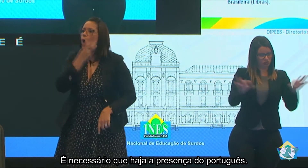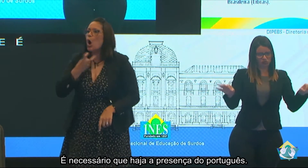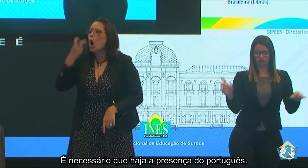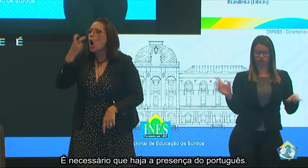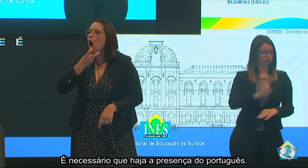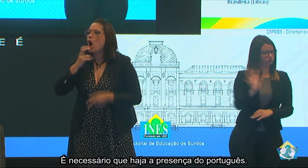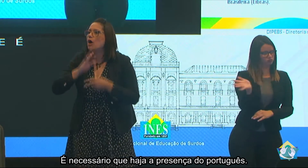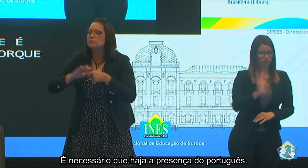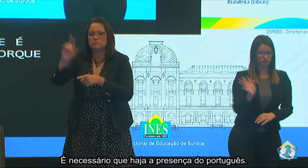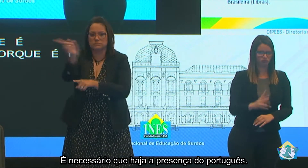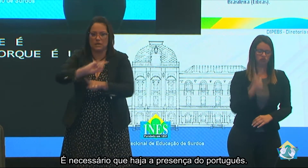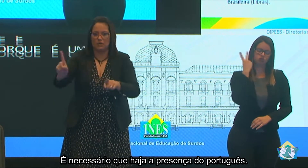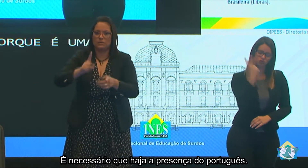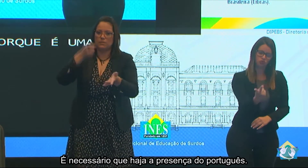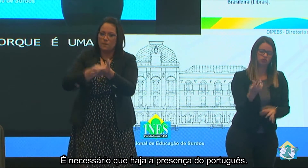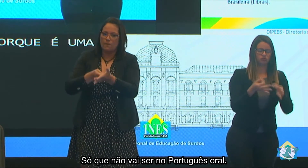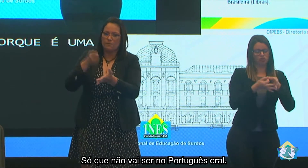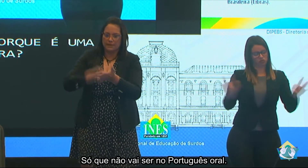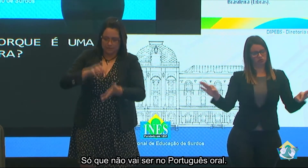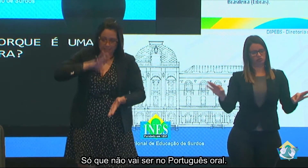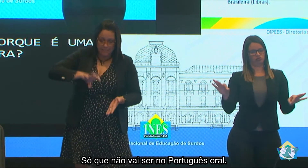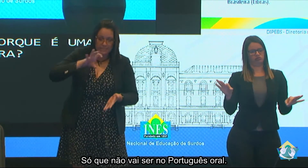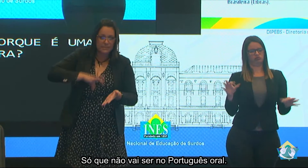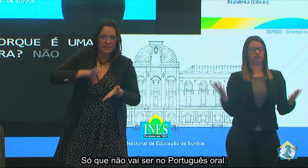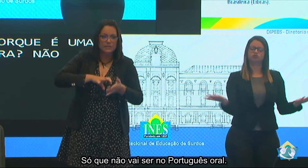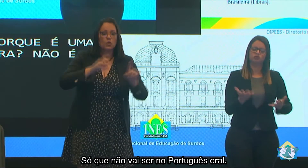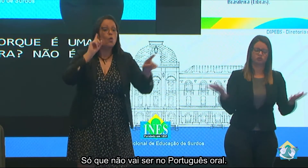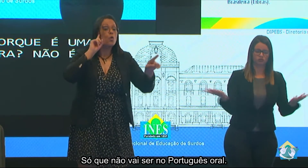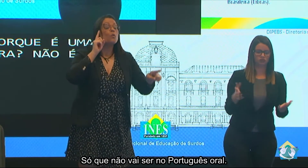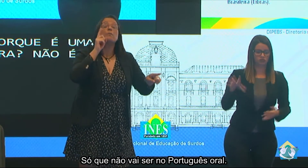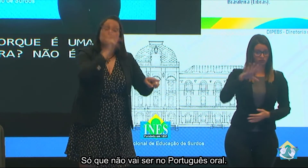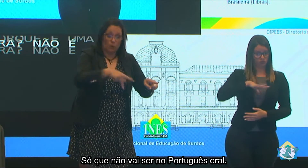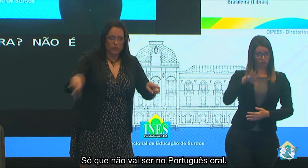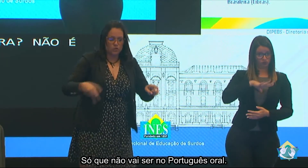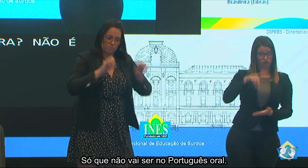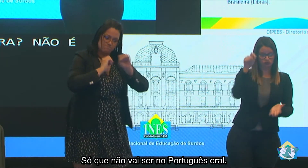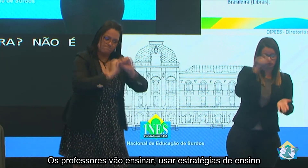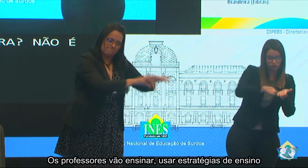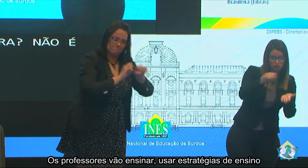é necessário que haja a presença do português. Só que não vai ser no português oral.